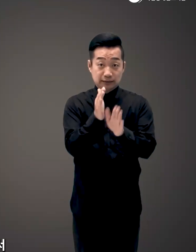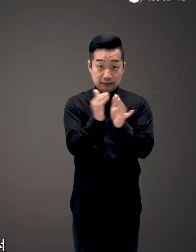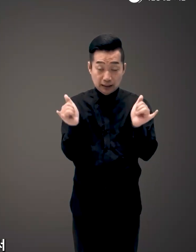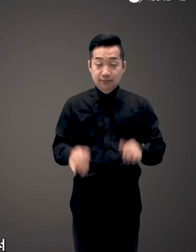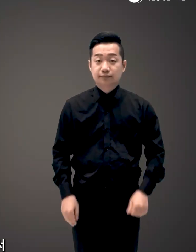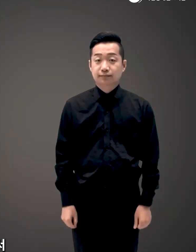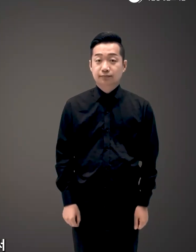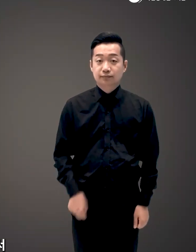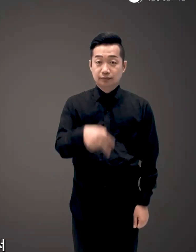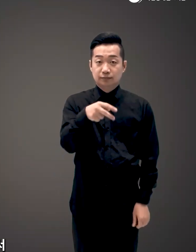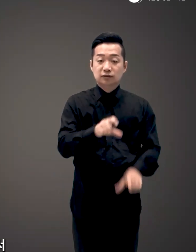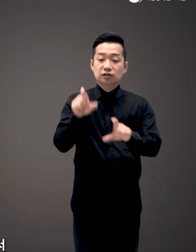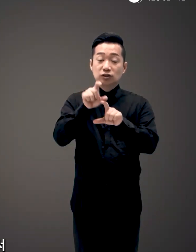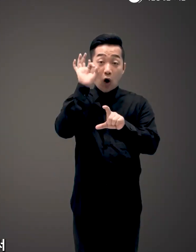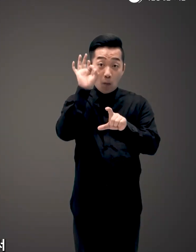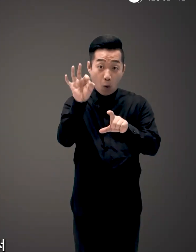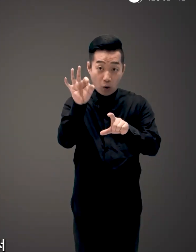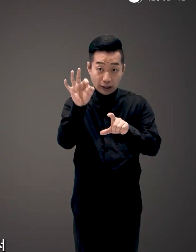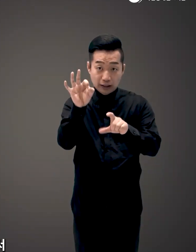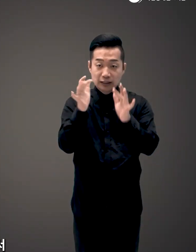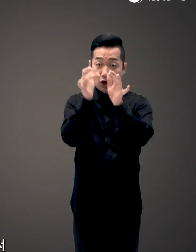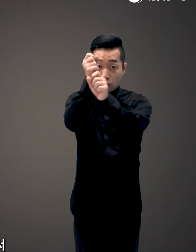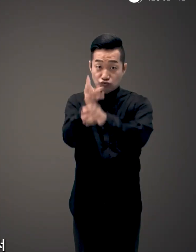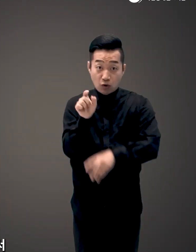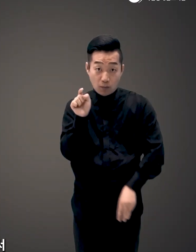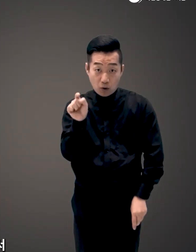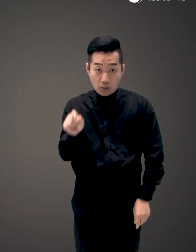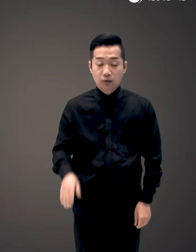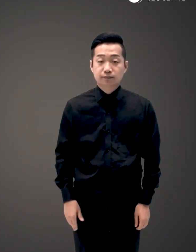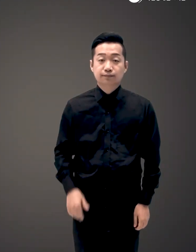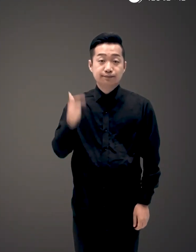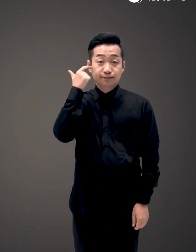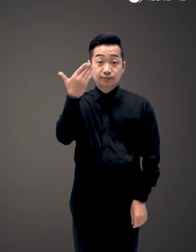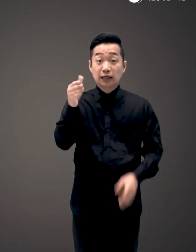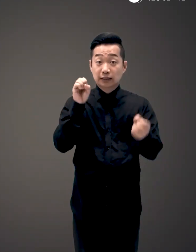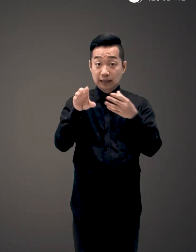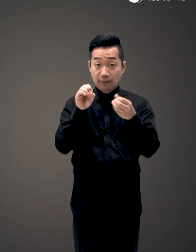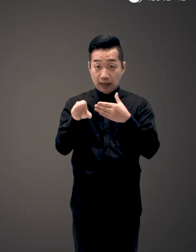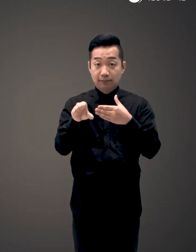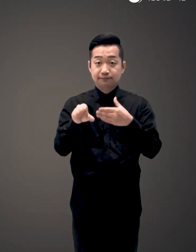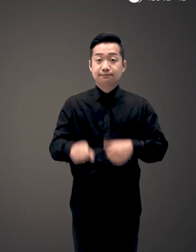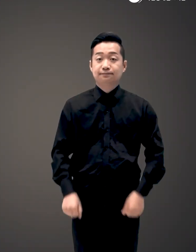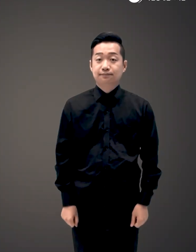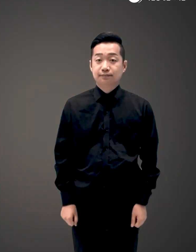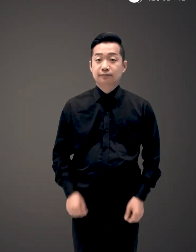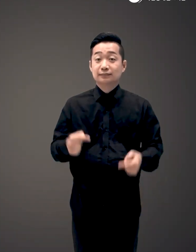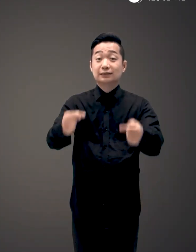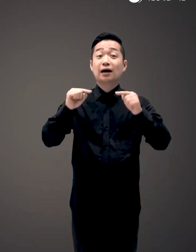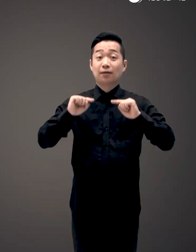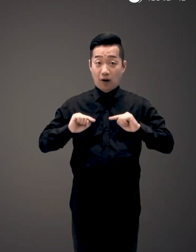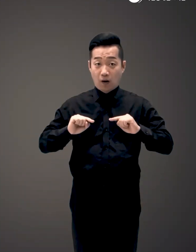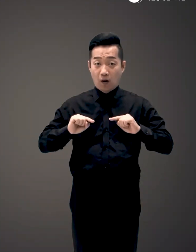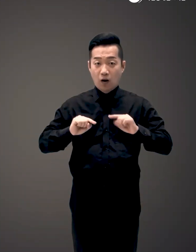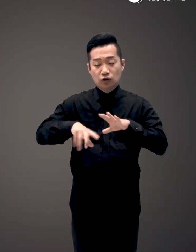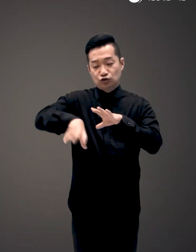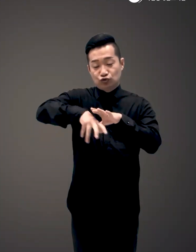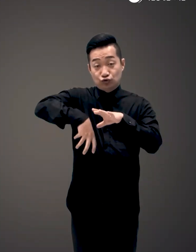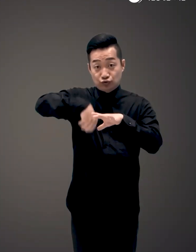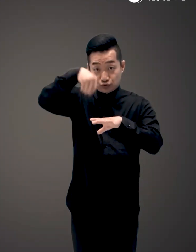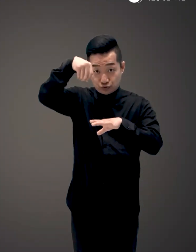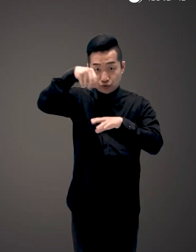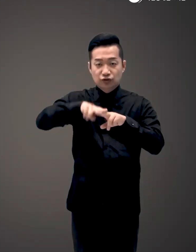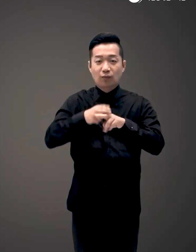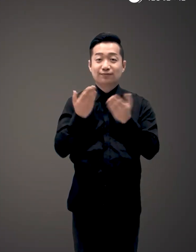책을 구매하시는 분들이 더보기란에 주소로 들어가셔서 그 설문지를 작성해 주셔서 참여해 주시면